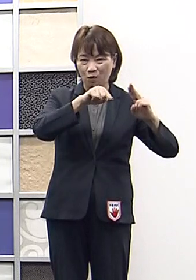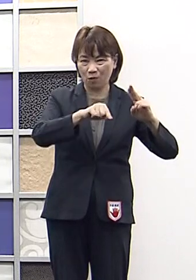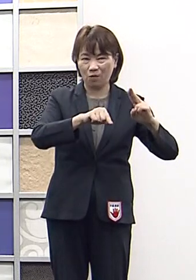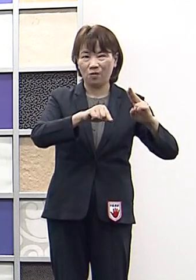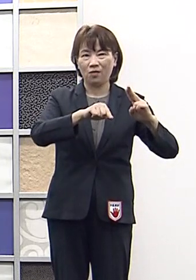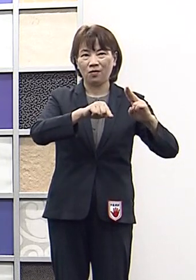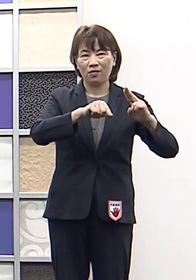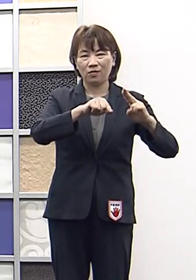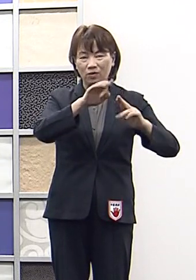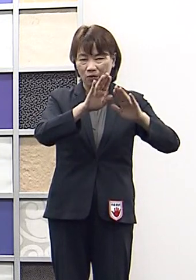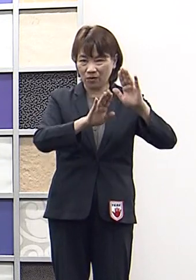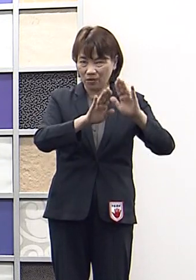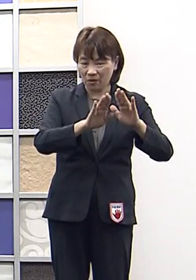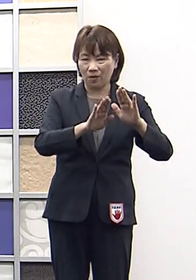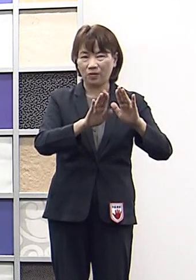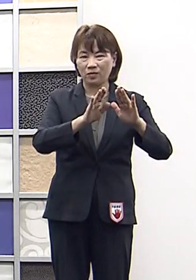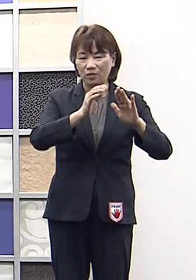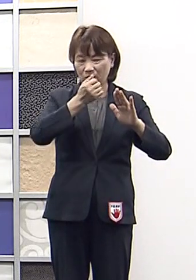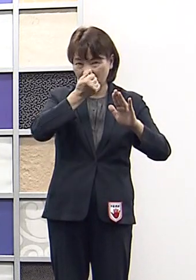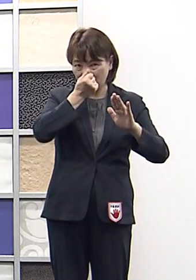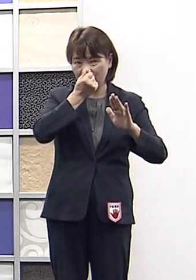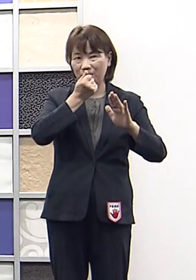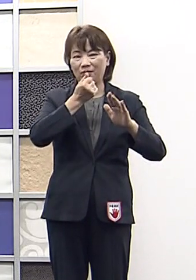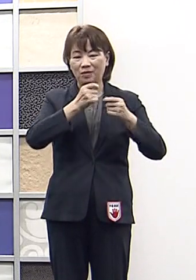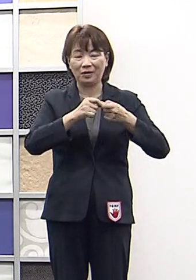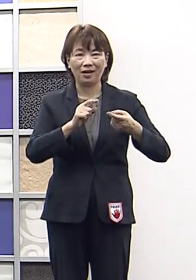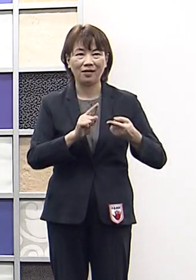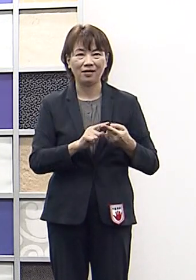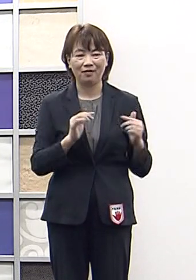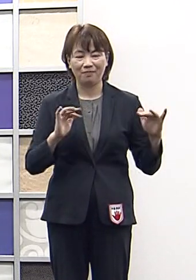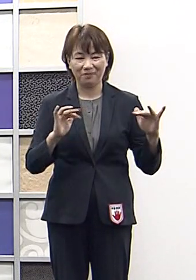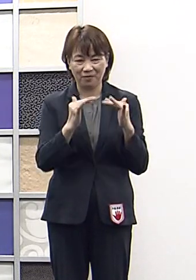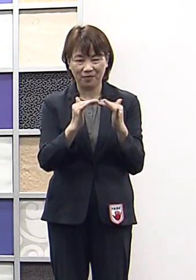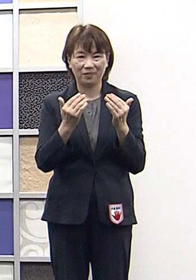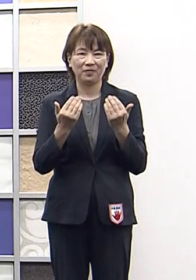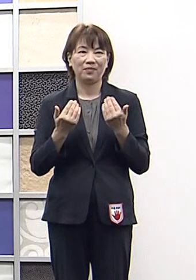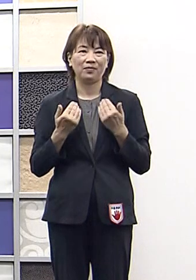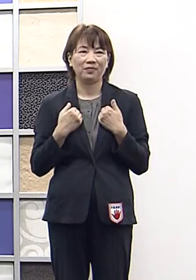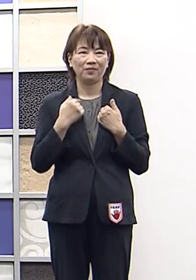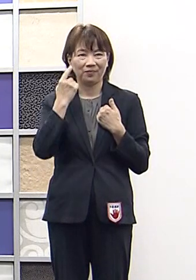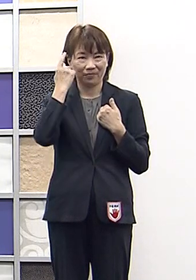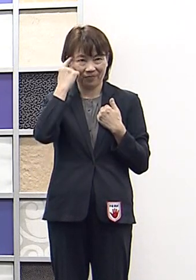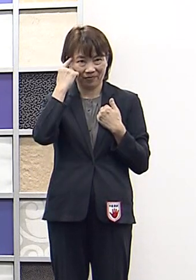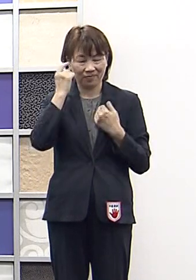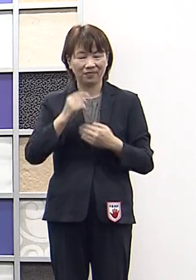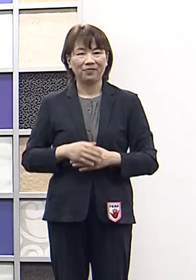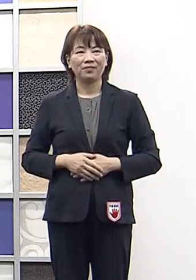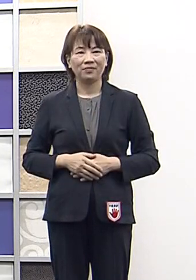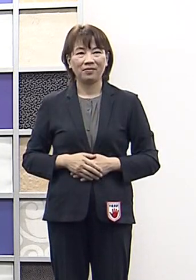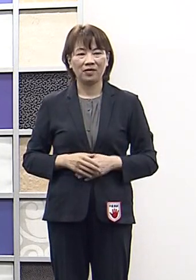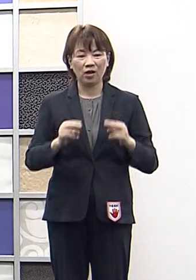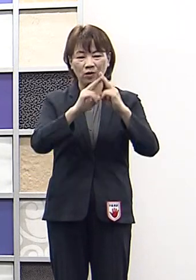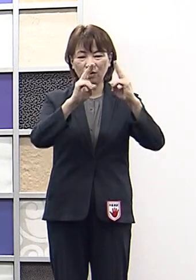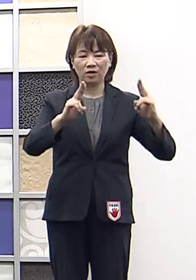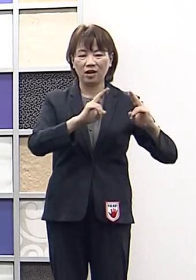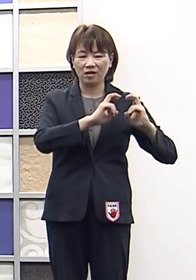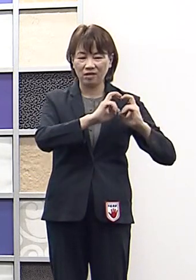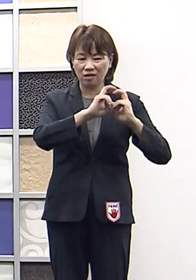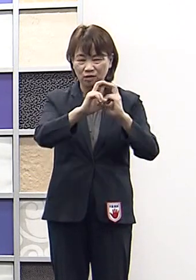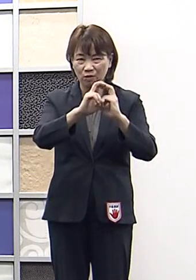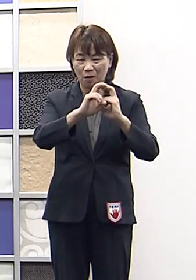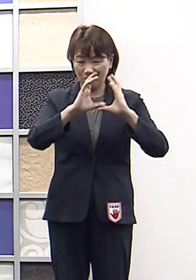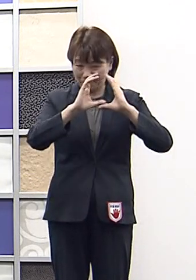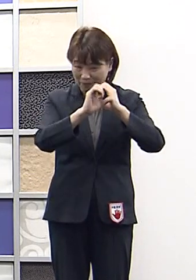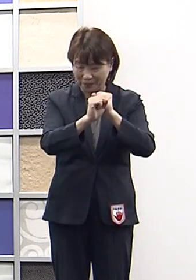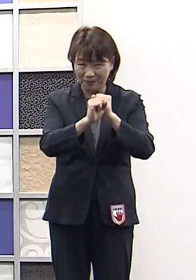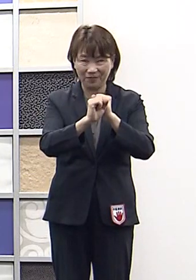要ですし、その旨はもう重ねて申し上げているところです。何も鉄道じゃなければ絶対ダメだと、そんなものは議